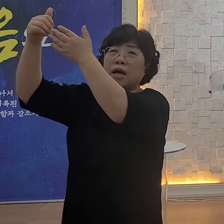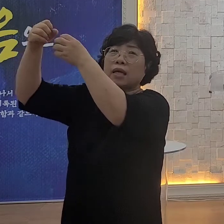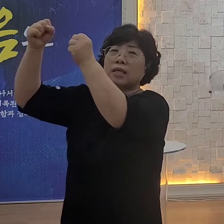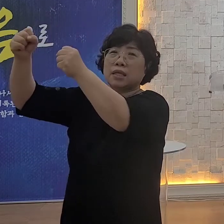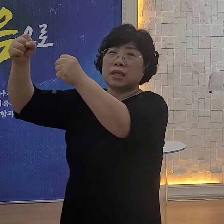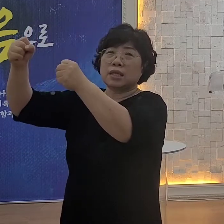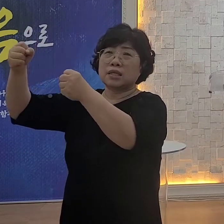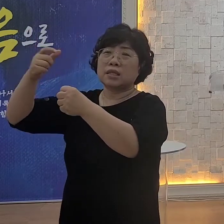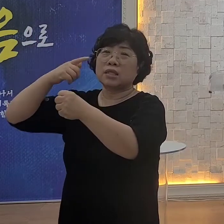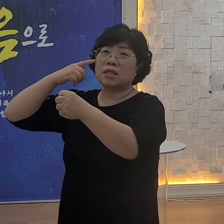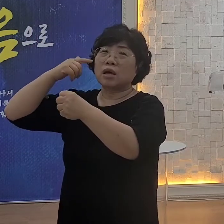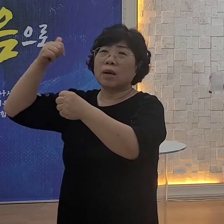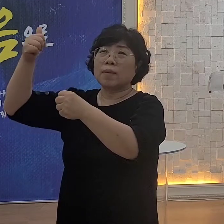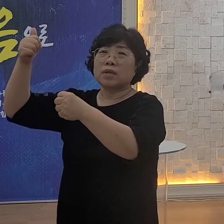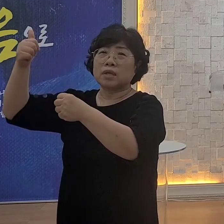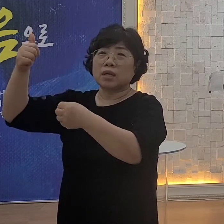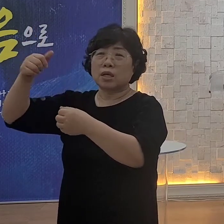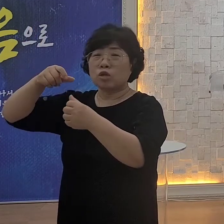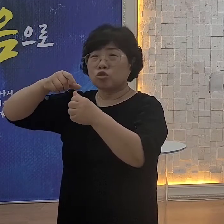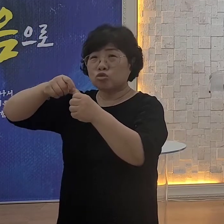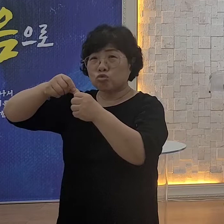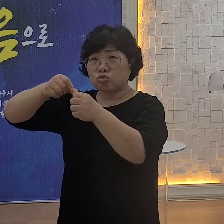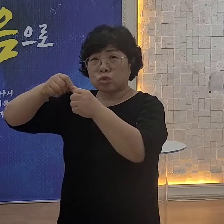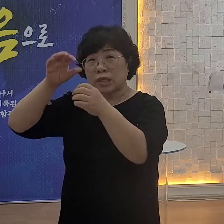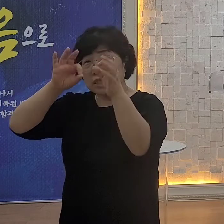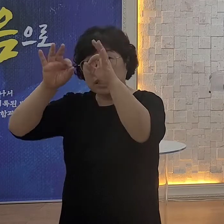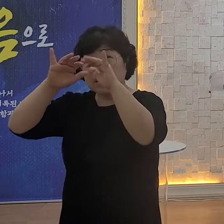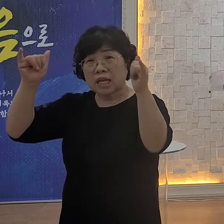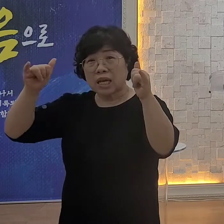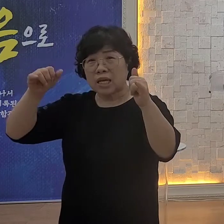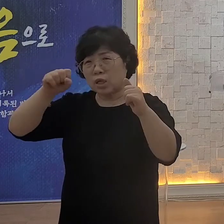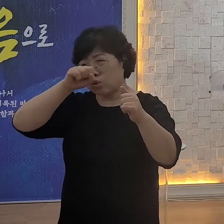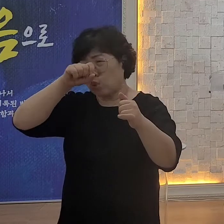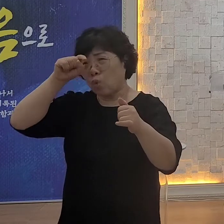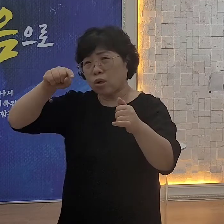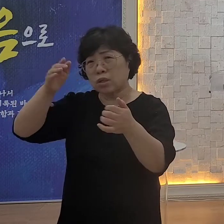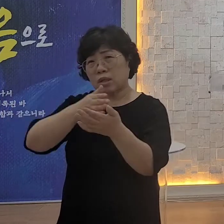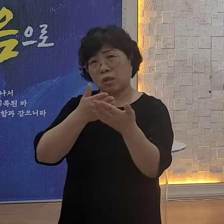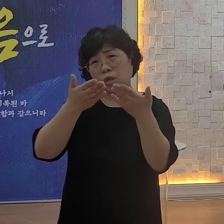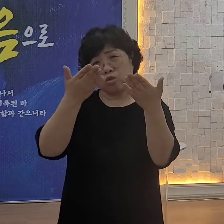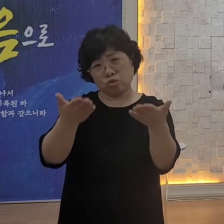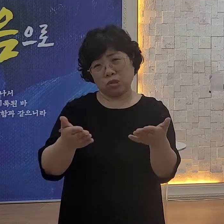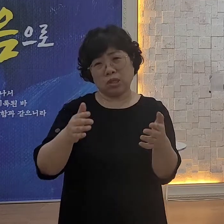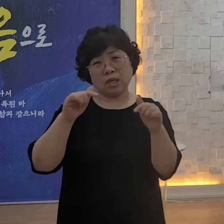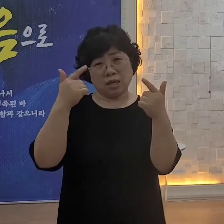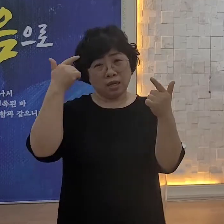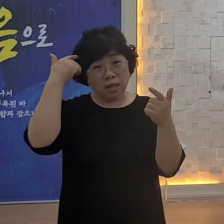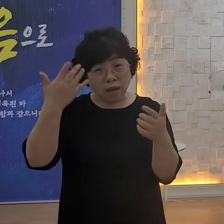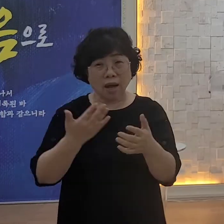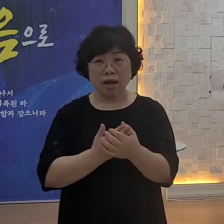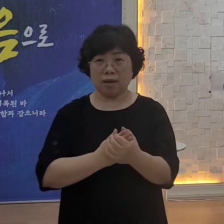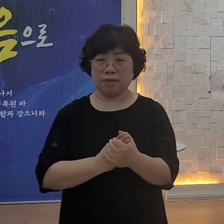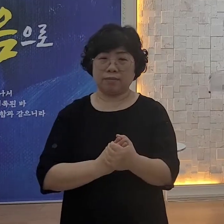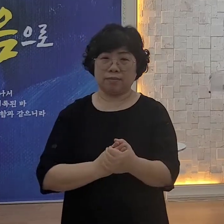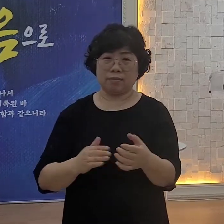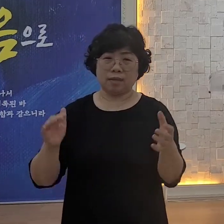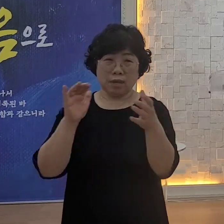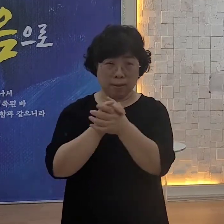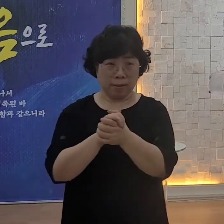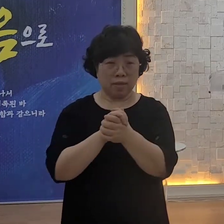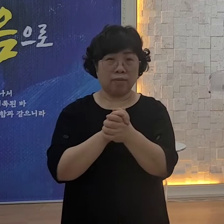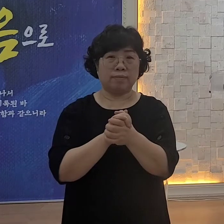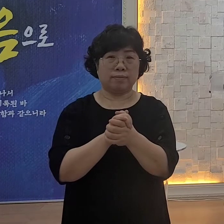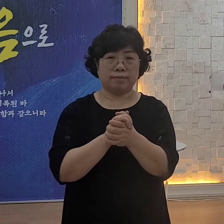알거든. 하물며 하늘에 계신 너희 아버지께서 구하는 자에게 좋은 것으로 주시지